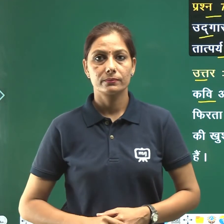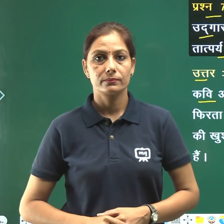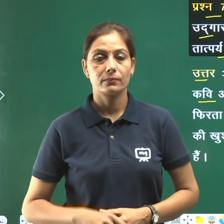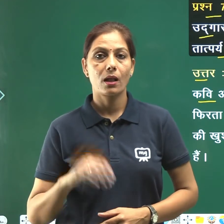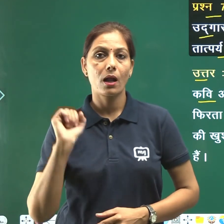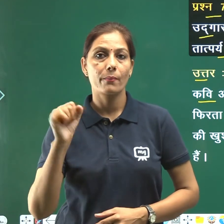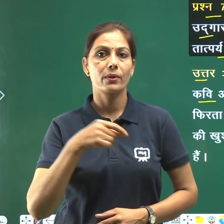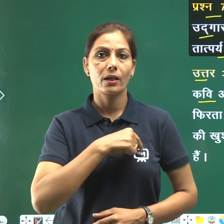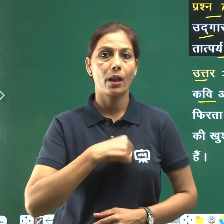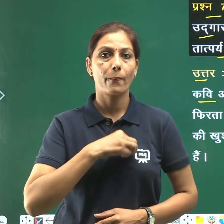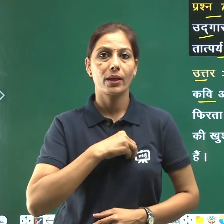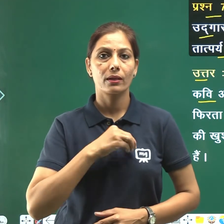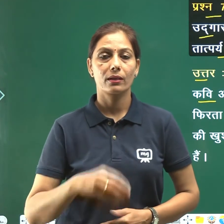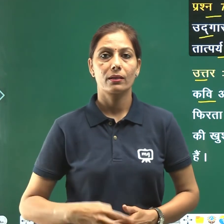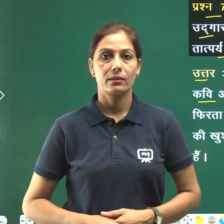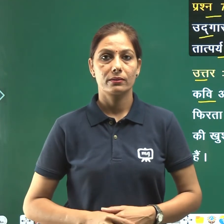अपने मन की